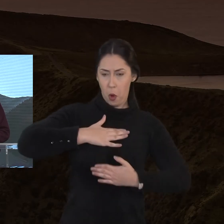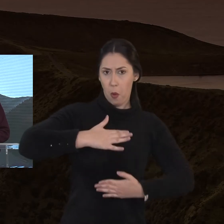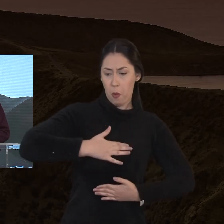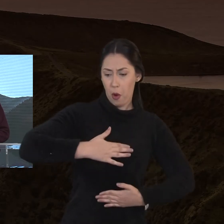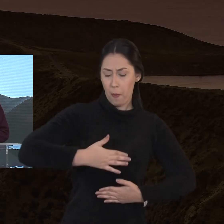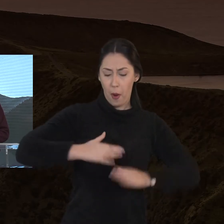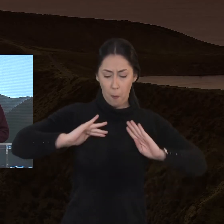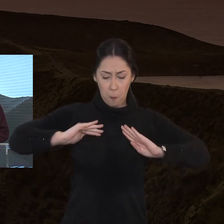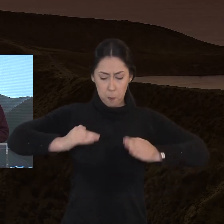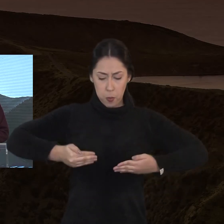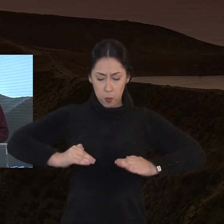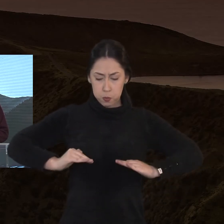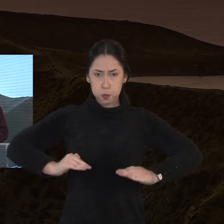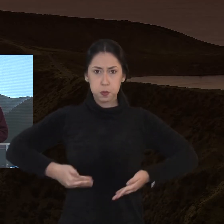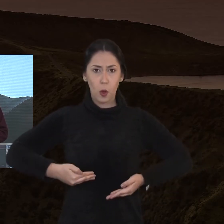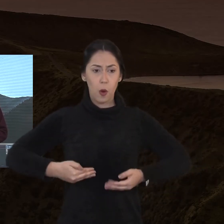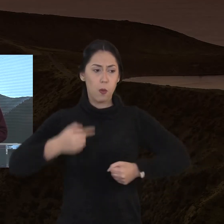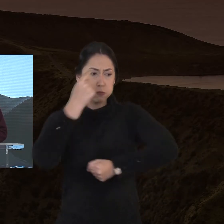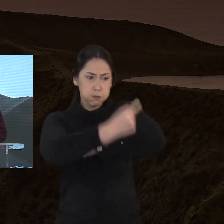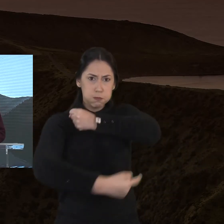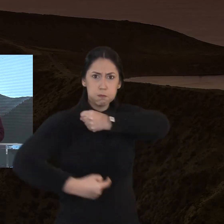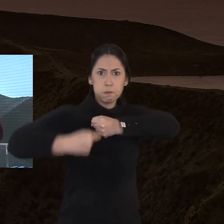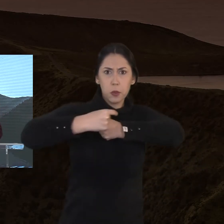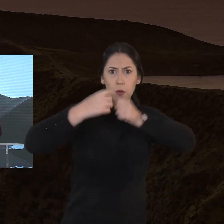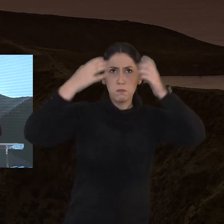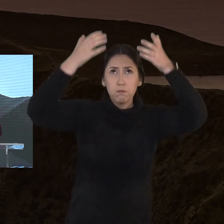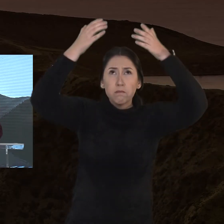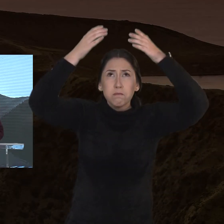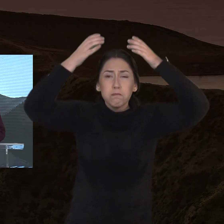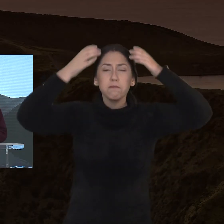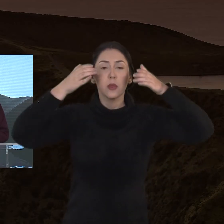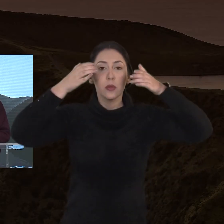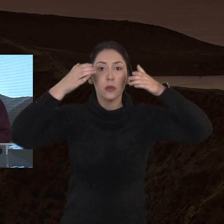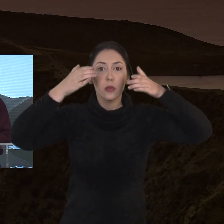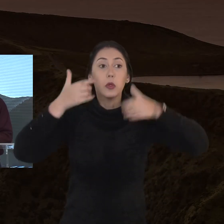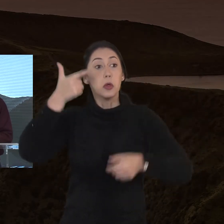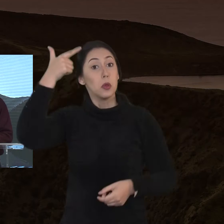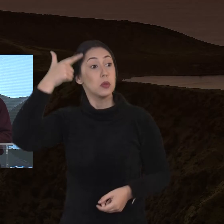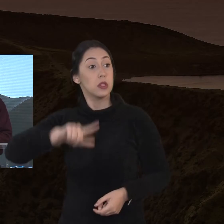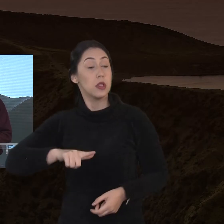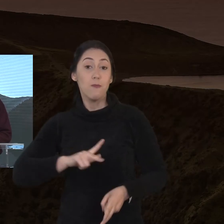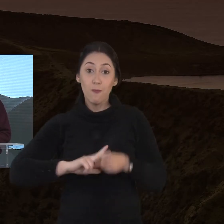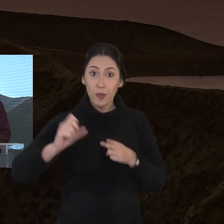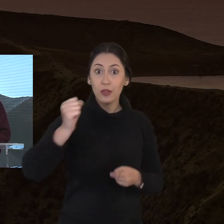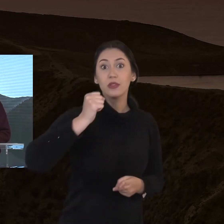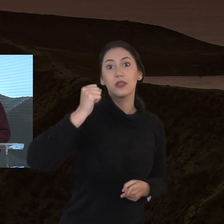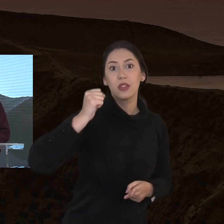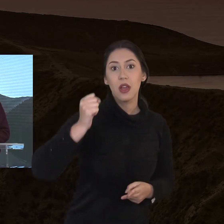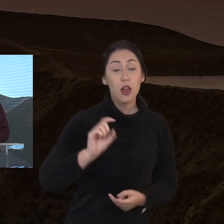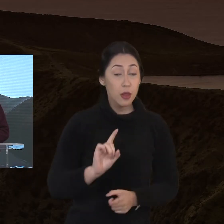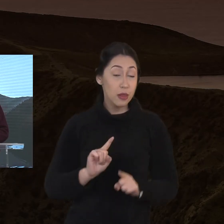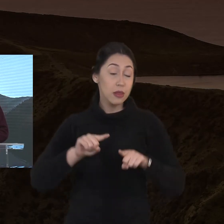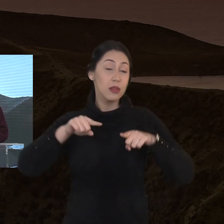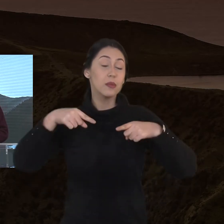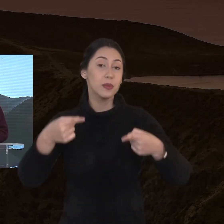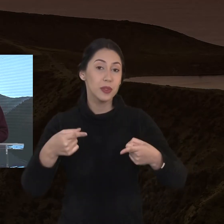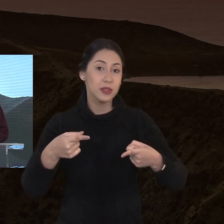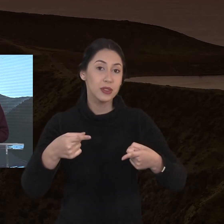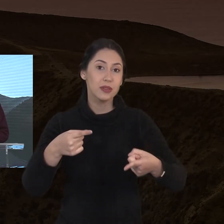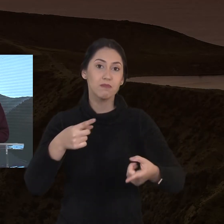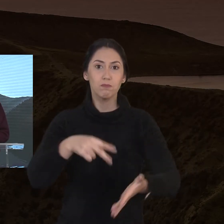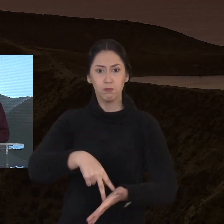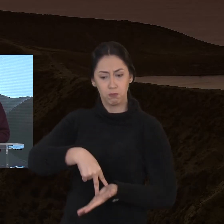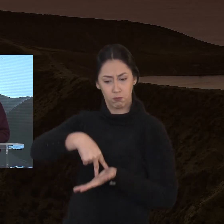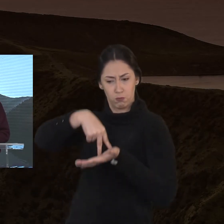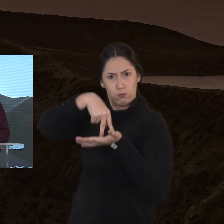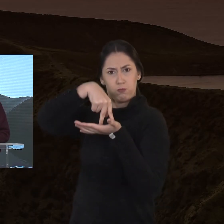toda a armadura de deus para que possais resistir no dia mau e depois de terdes vencido tudo permanecer